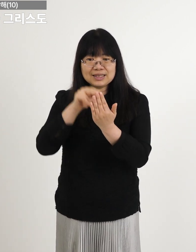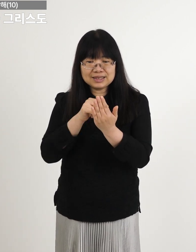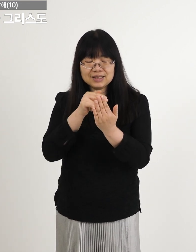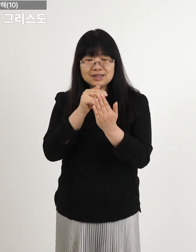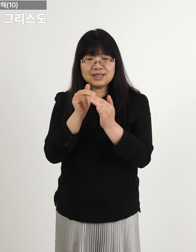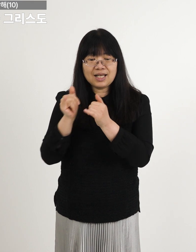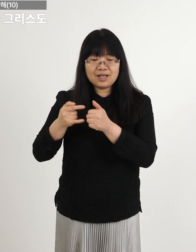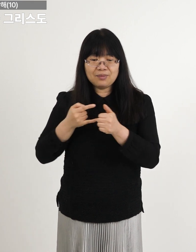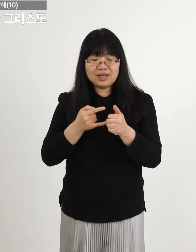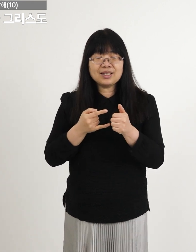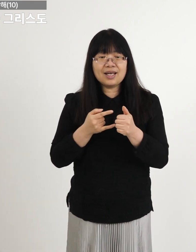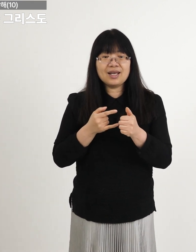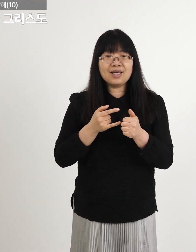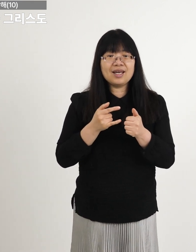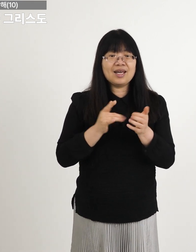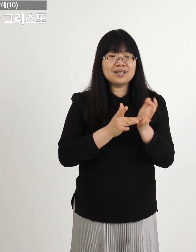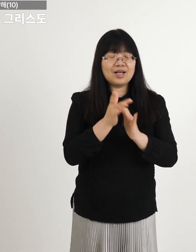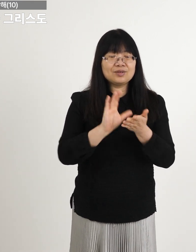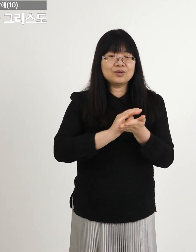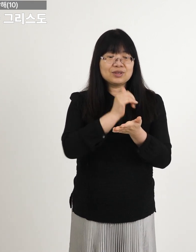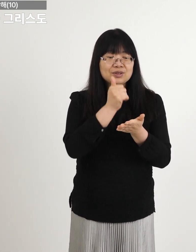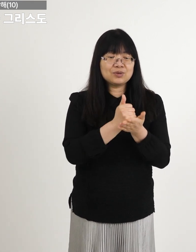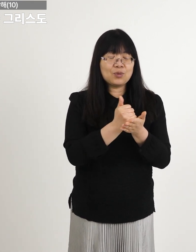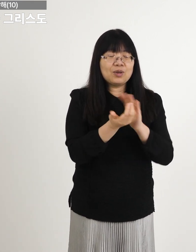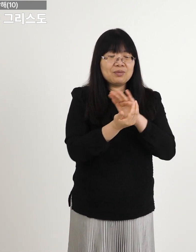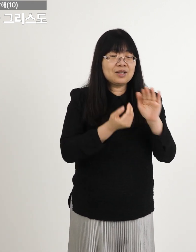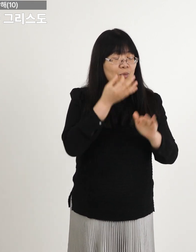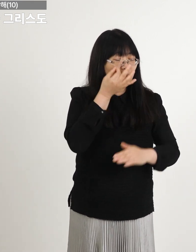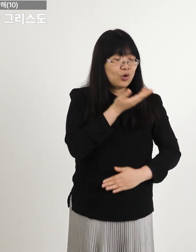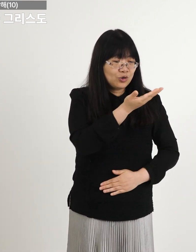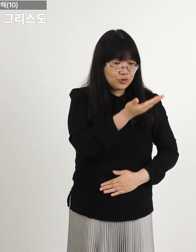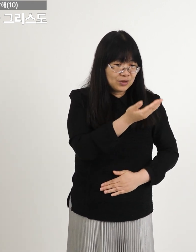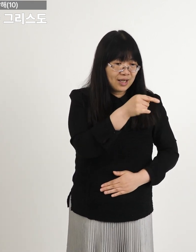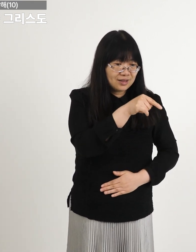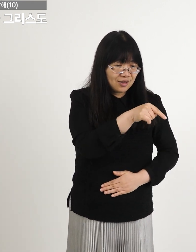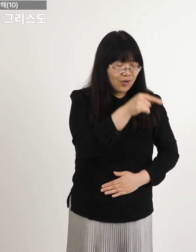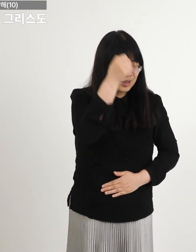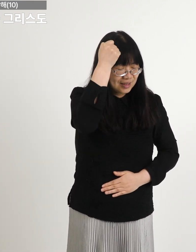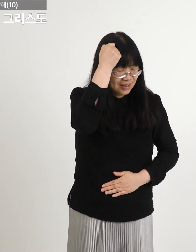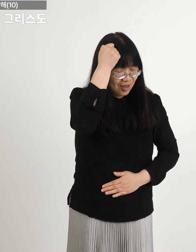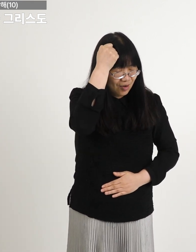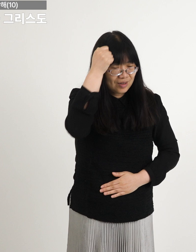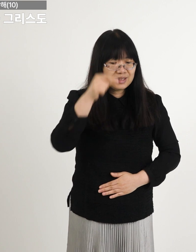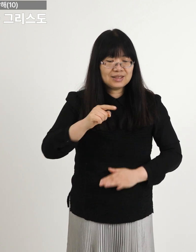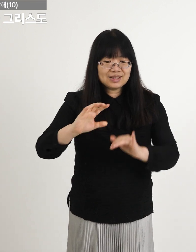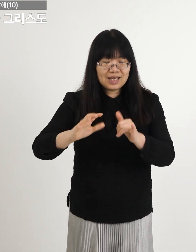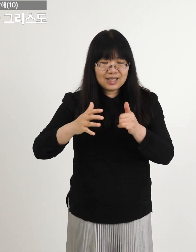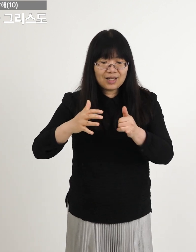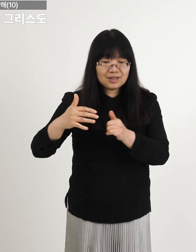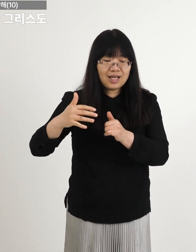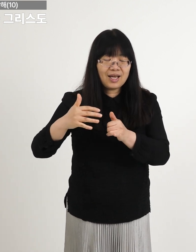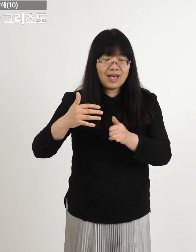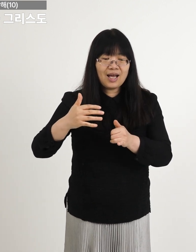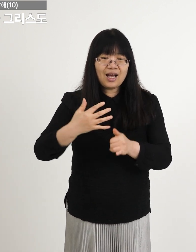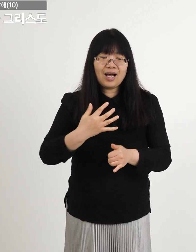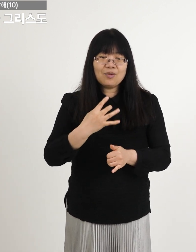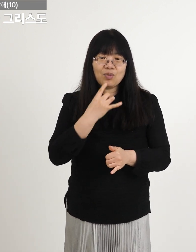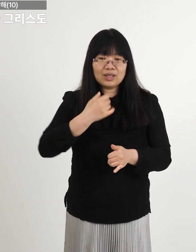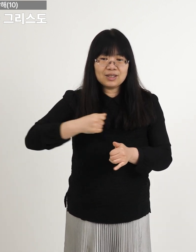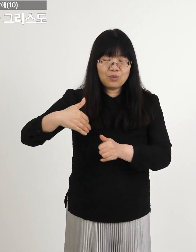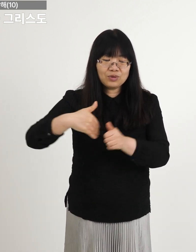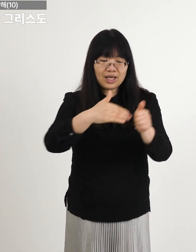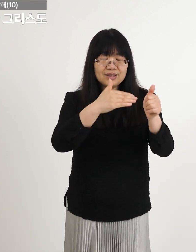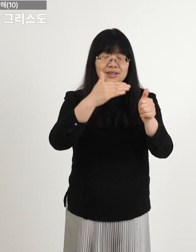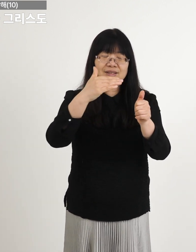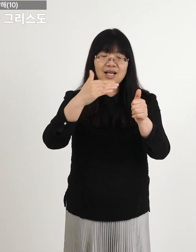함께 누구를 바라보게 만드는 거죠? 이 땅에 아들을 보내셔야 되는 하늘 아버지의,